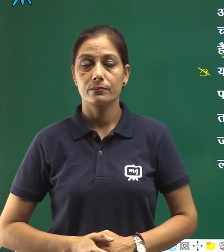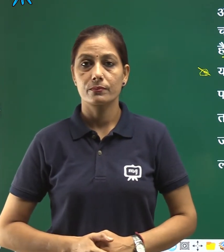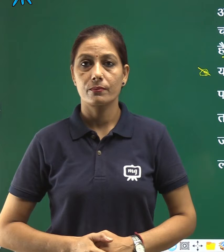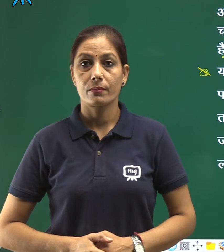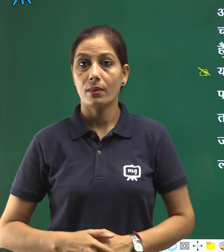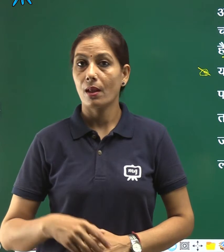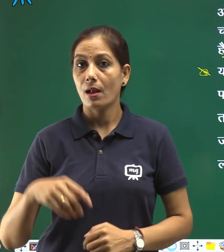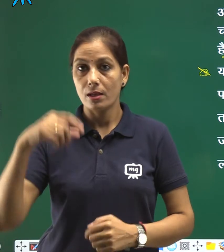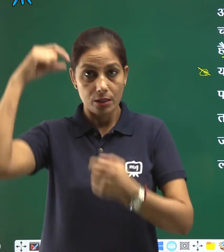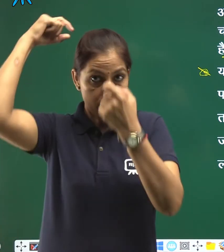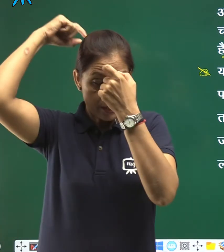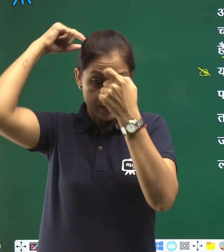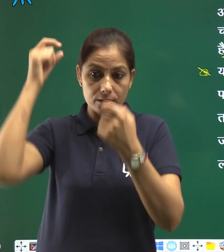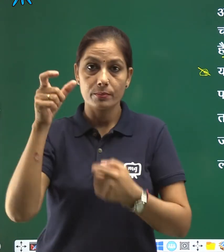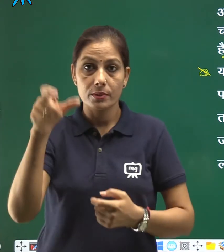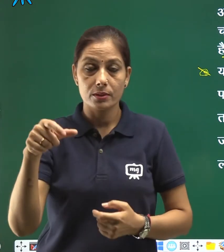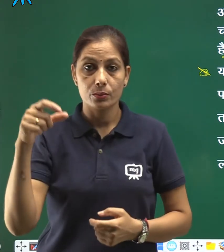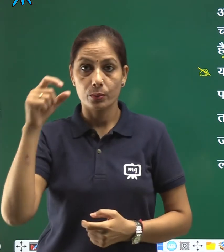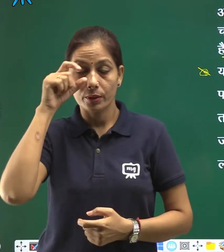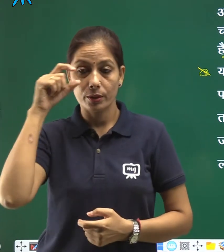नेताजी की मूर्ति